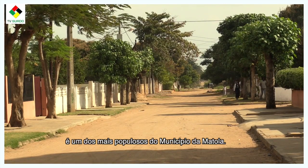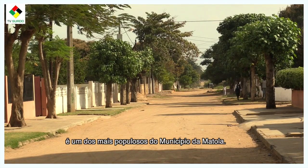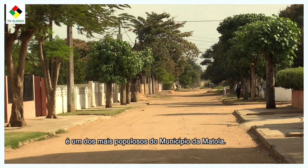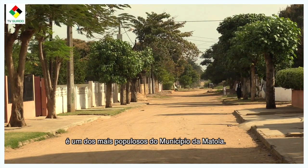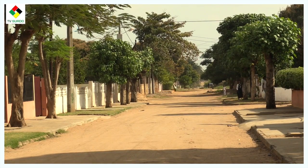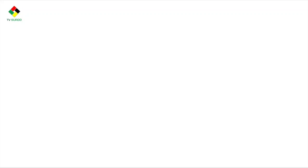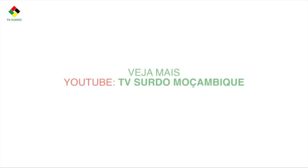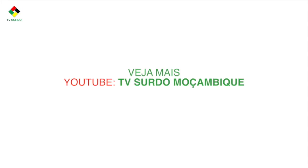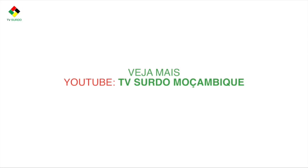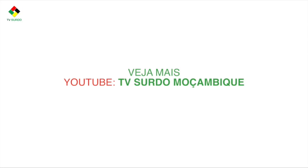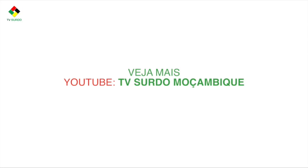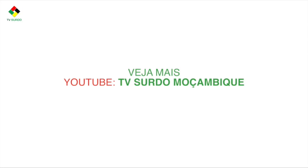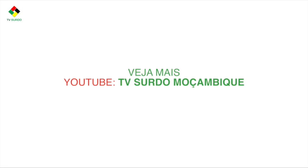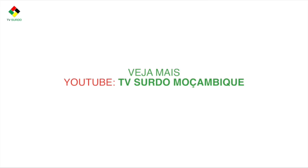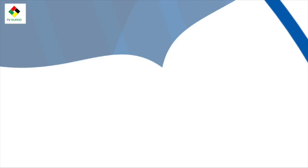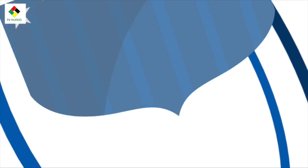município de